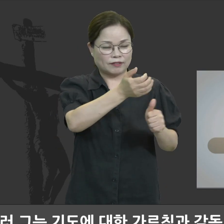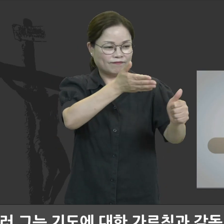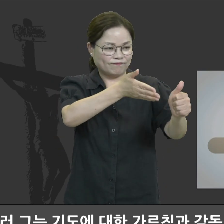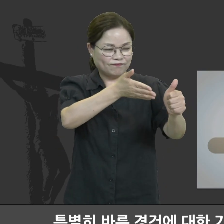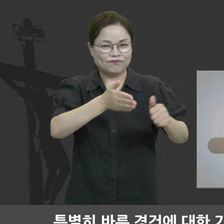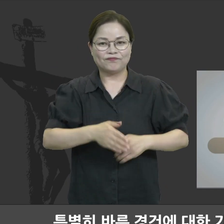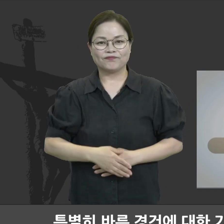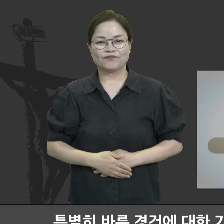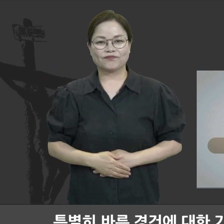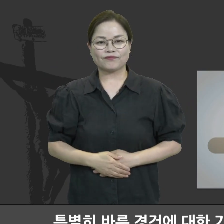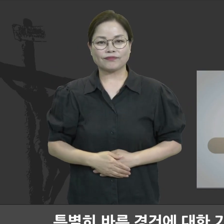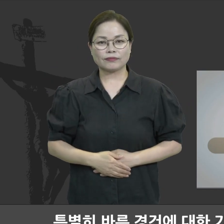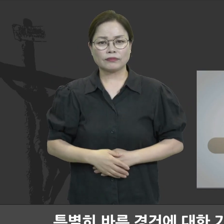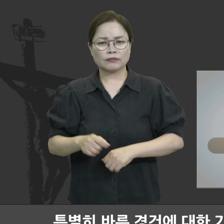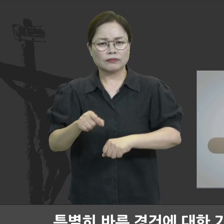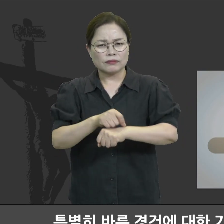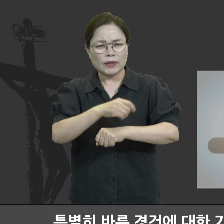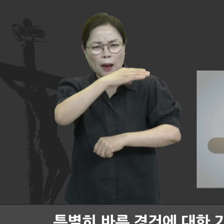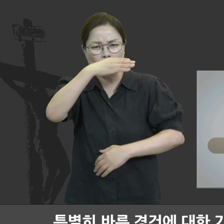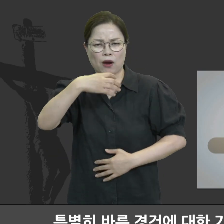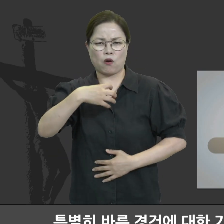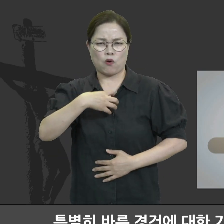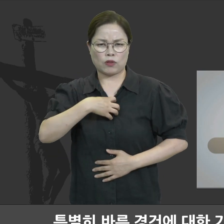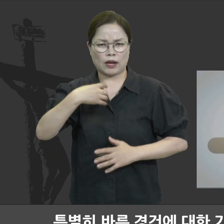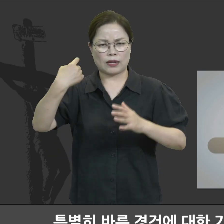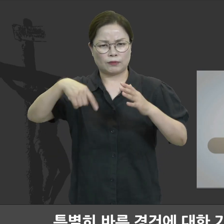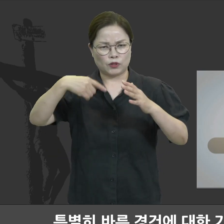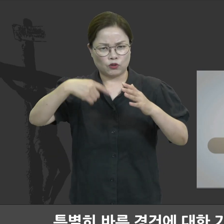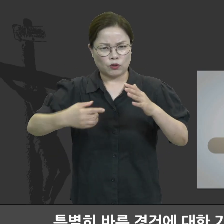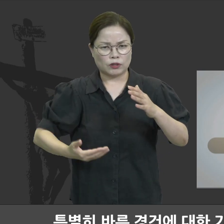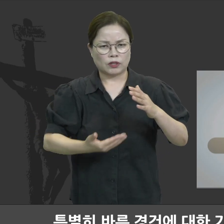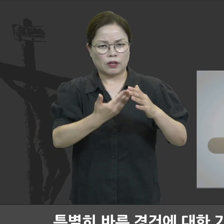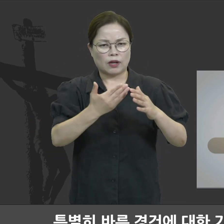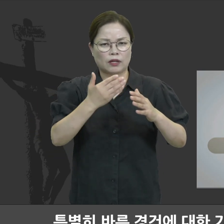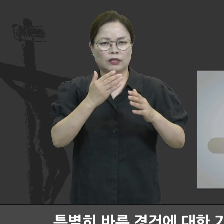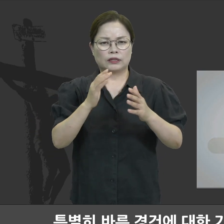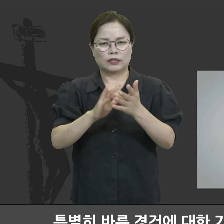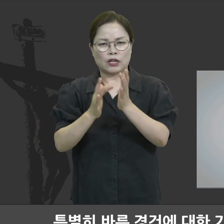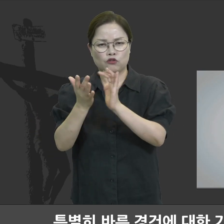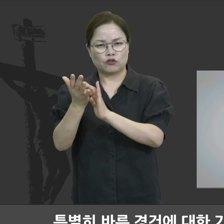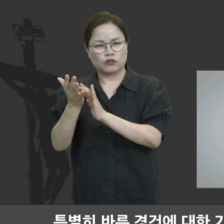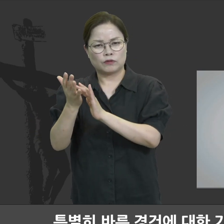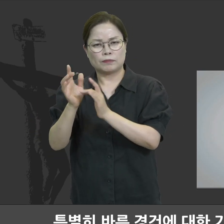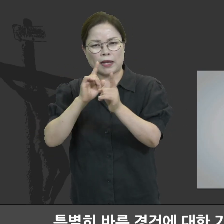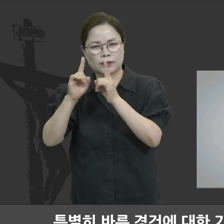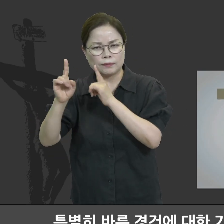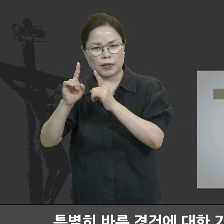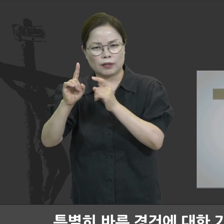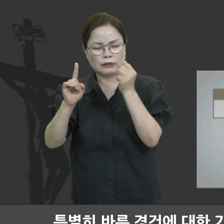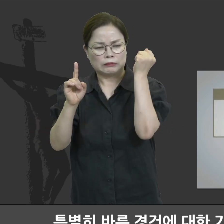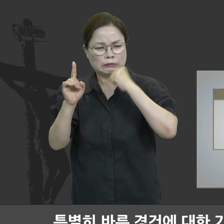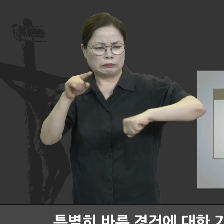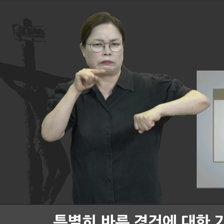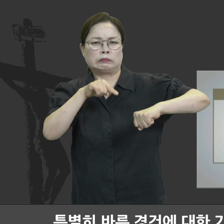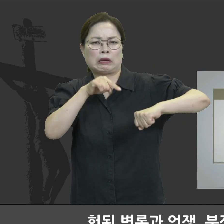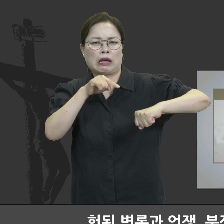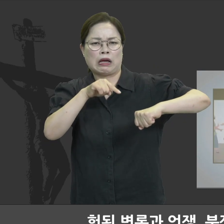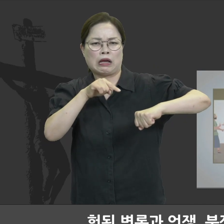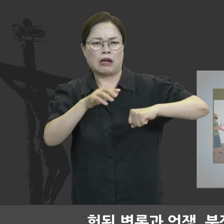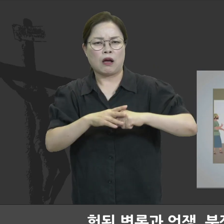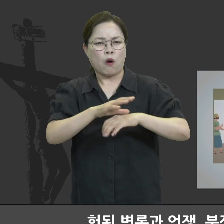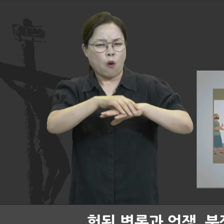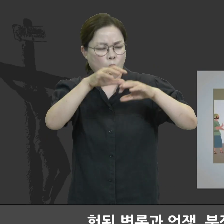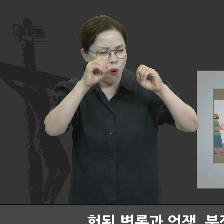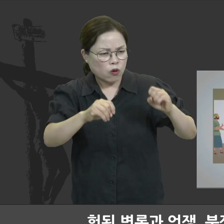권합니다. 특별히 바른 경건에 대한 가르침을 주면서 그리스도의 말씀에 따르지 아니하면